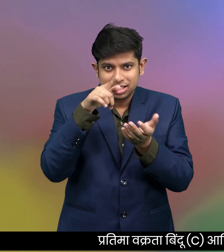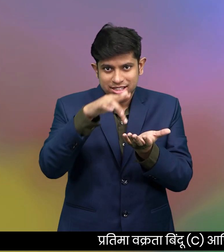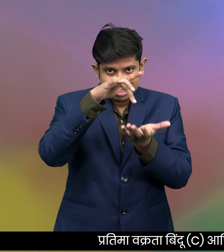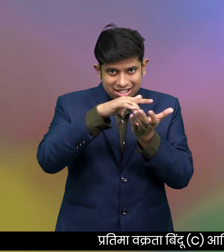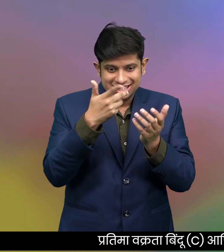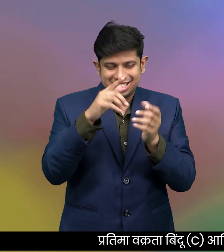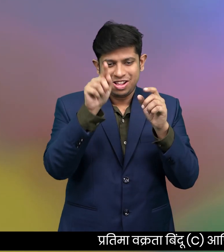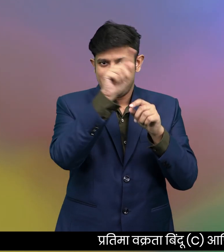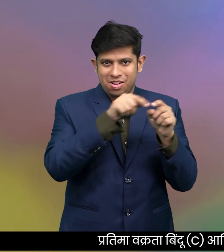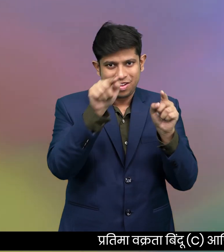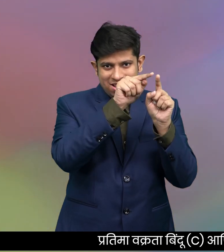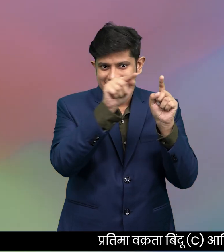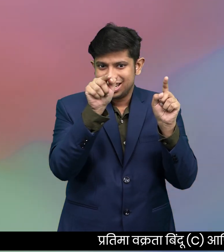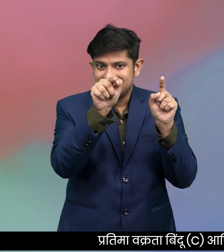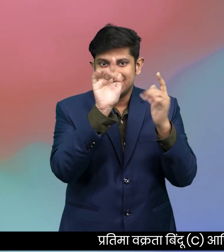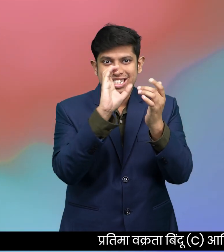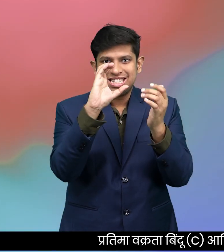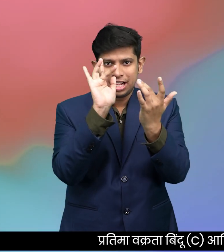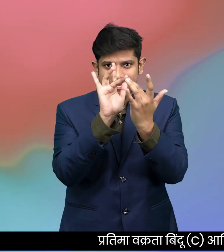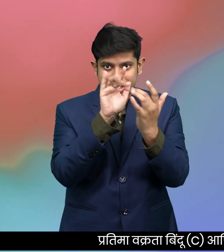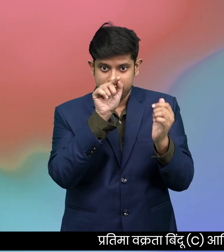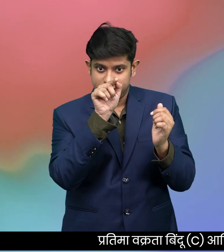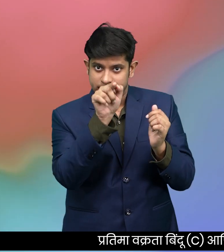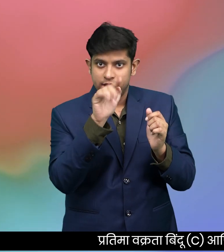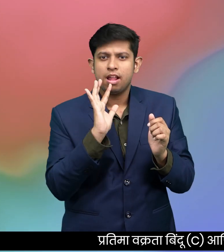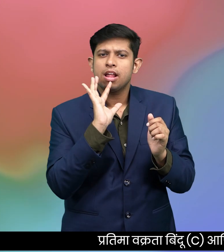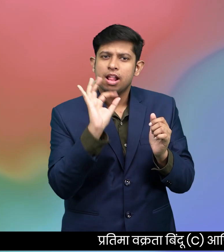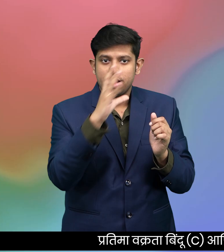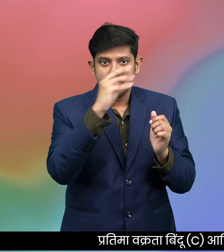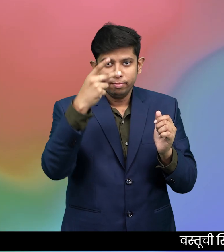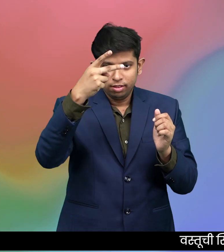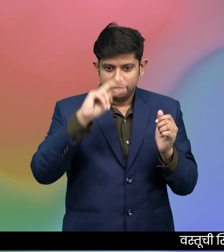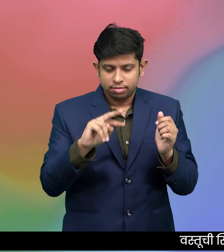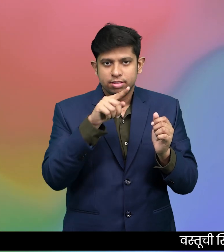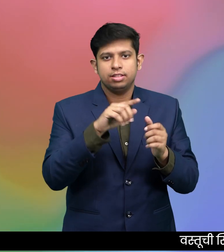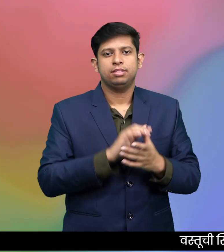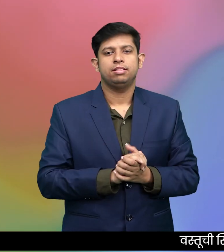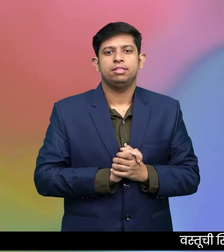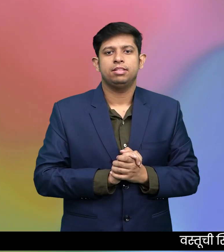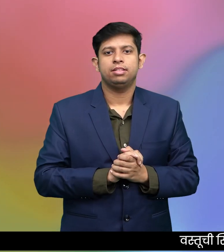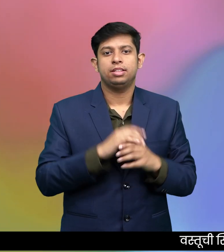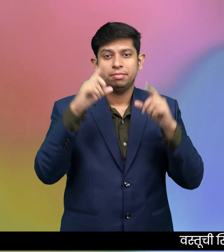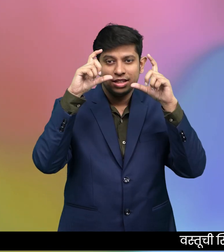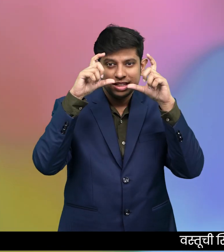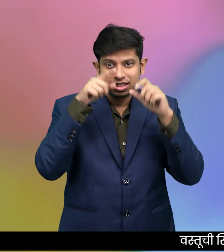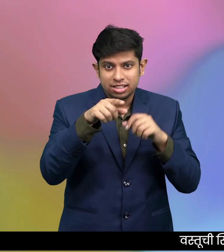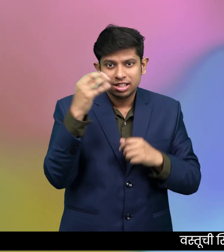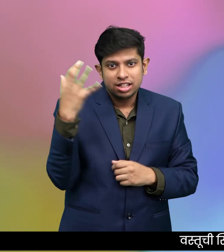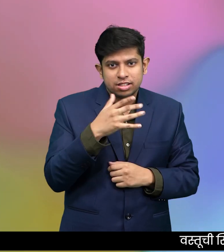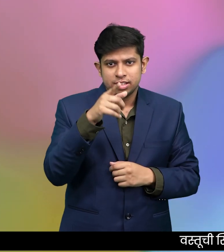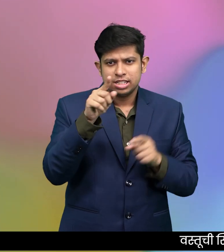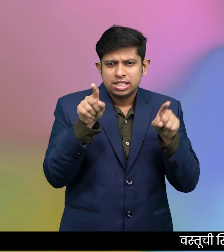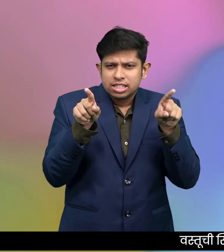is बिंदू located सी at the आणि center of curvature फोकस एफ C, यांच्या दरम्यान a तयार होते. real and inverted वस्तूची स्थिती image is वक्रतेच्या created बिंदूवर, at a